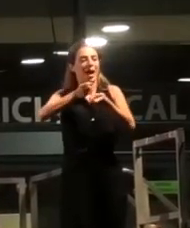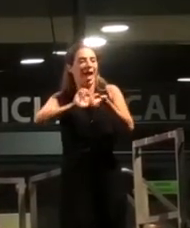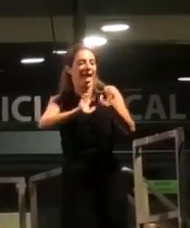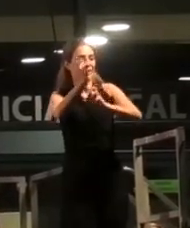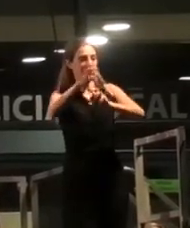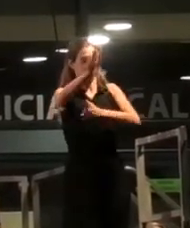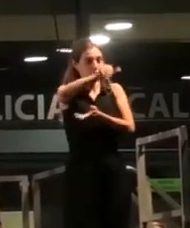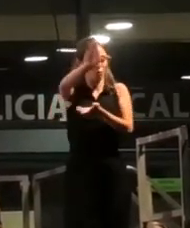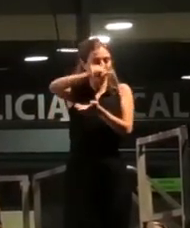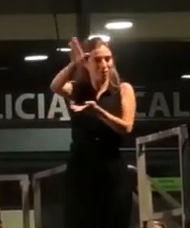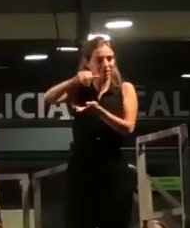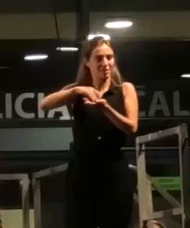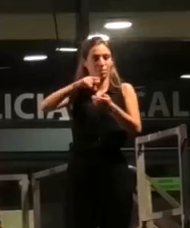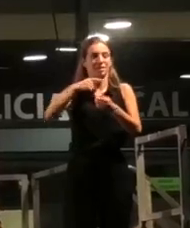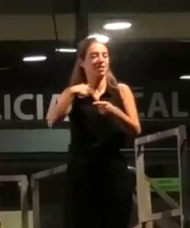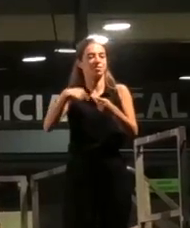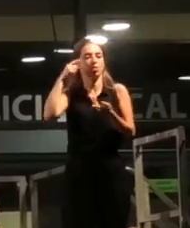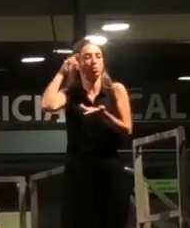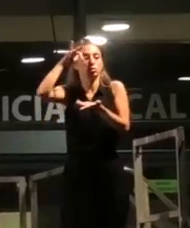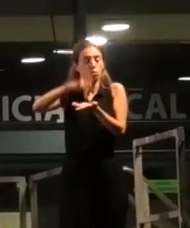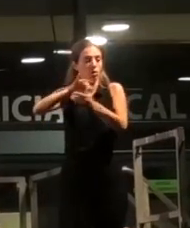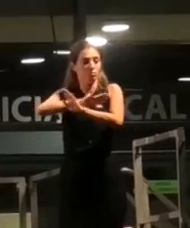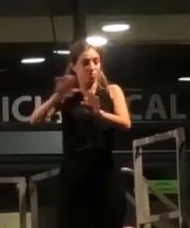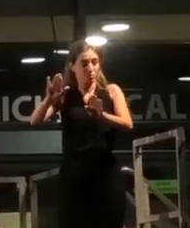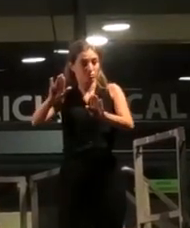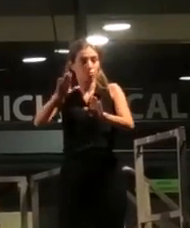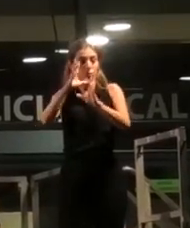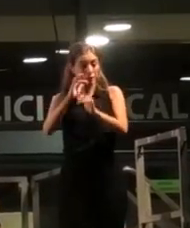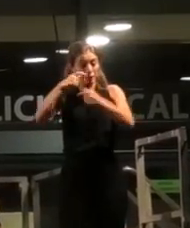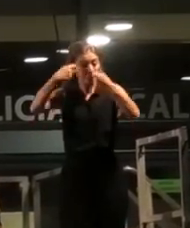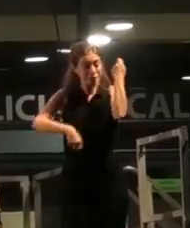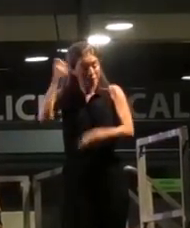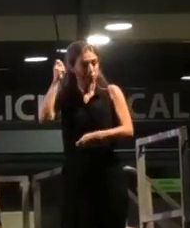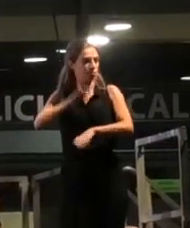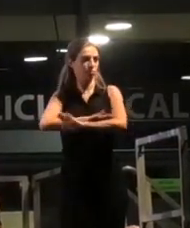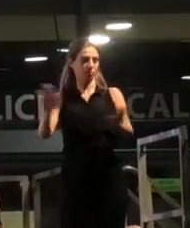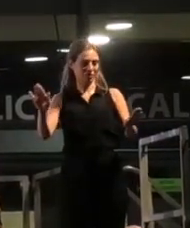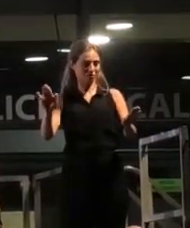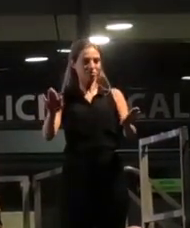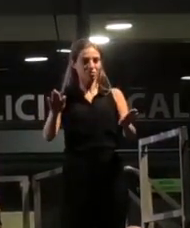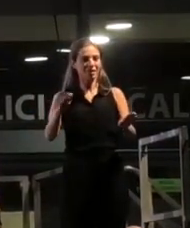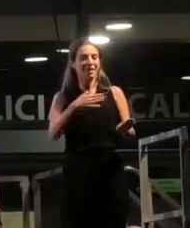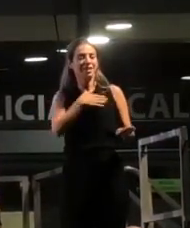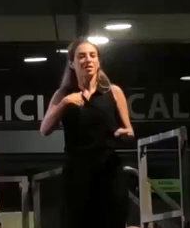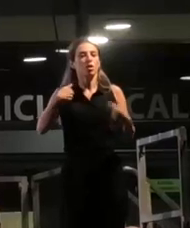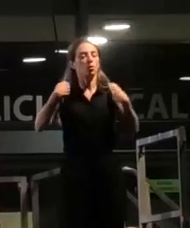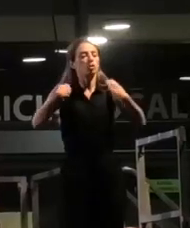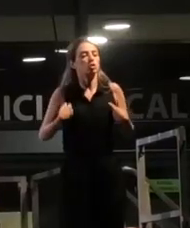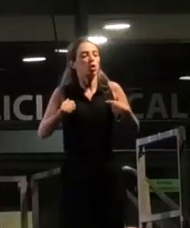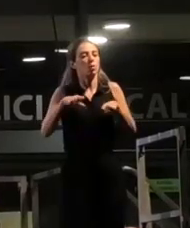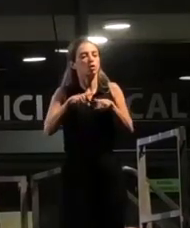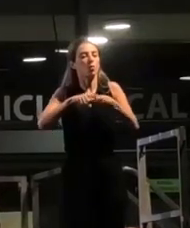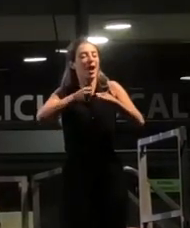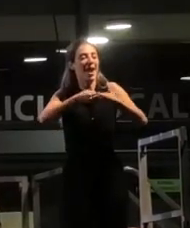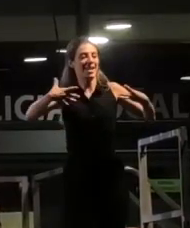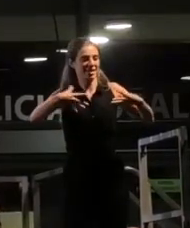i marquem el darrer compàs, la darrera nota o l'últim cop de timbal. Som una font d'energia